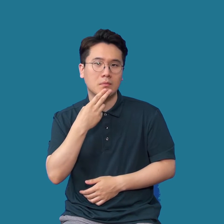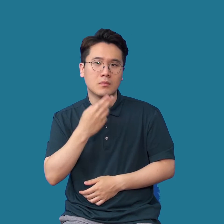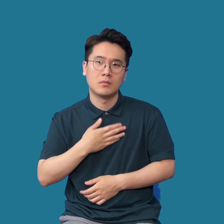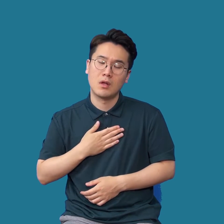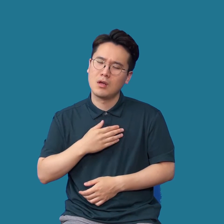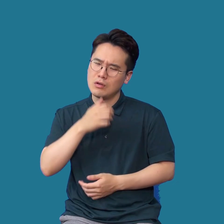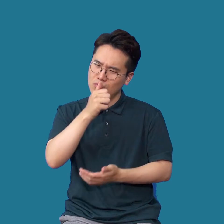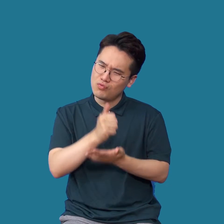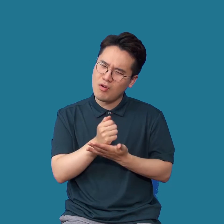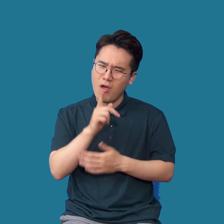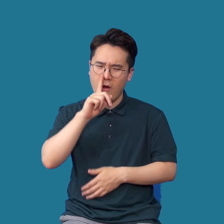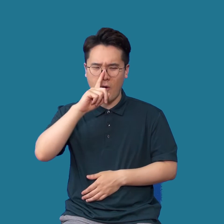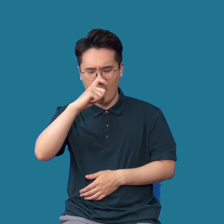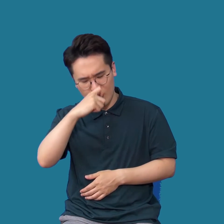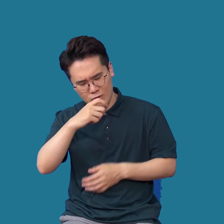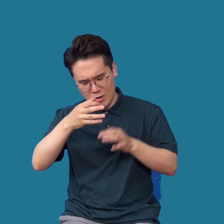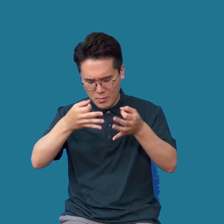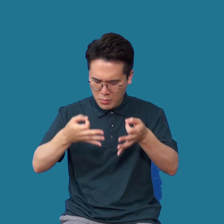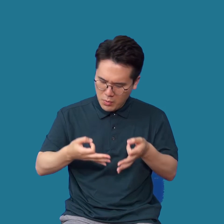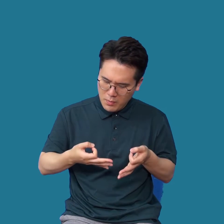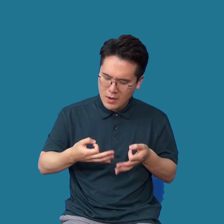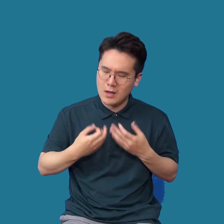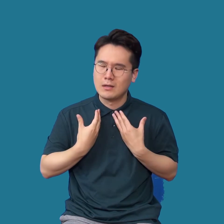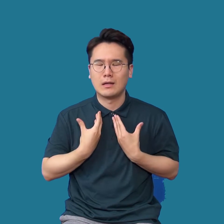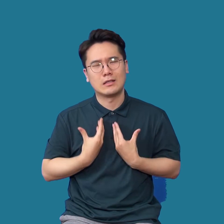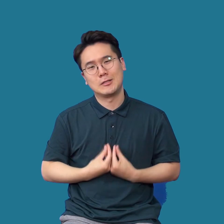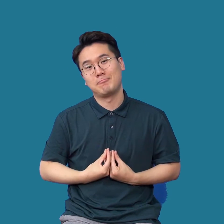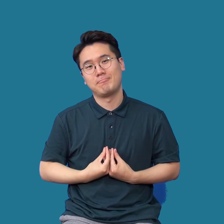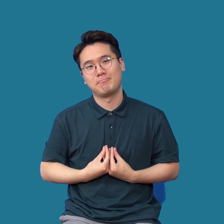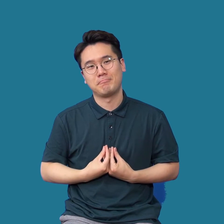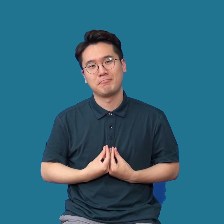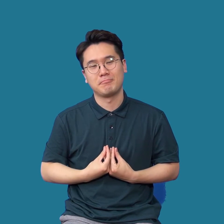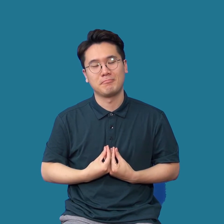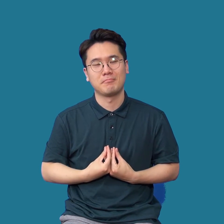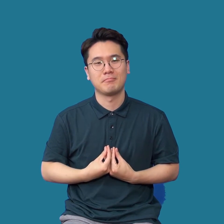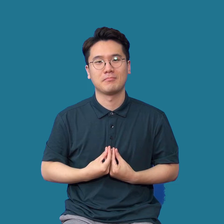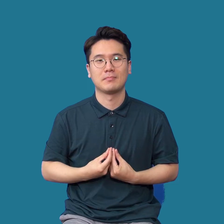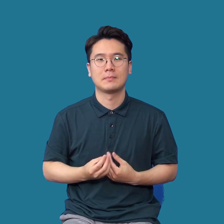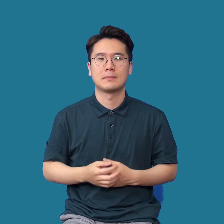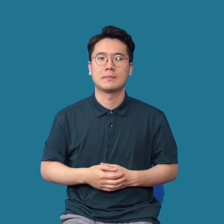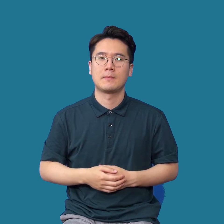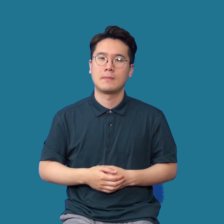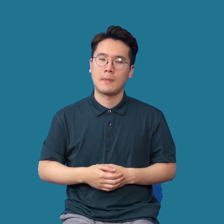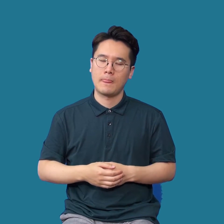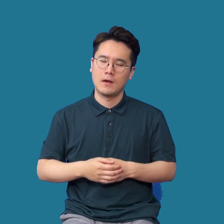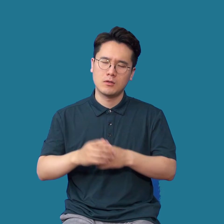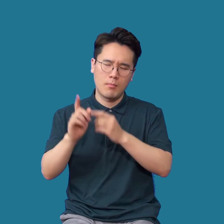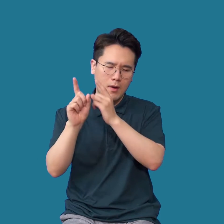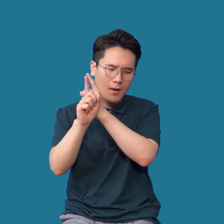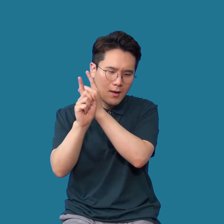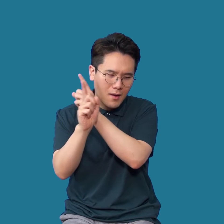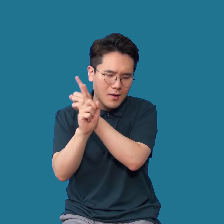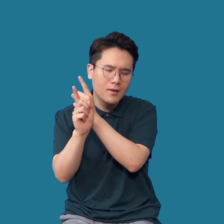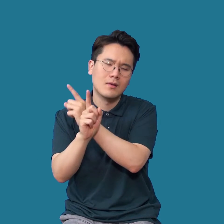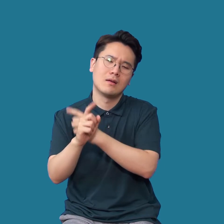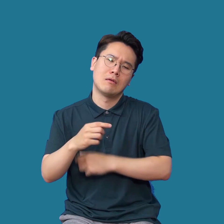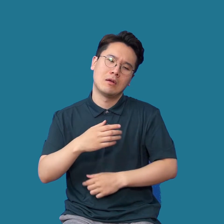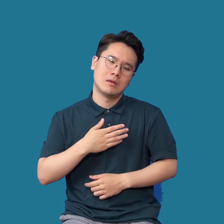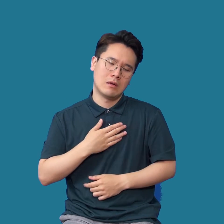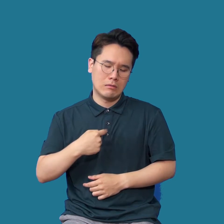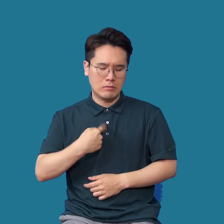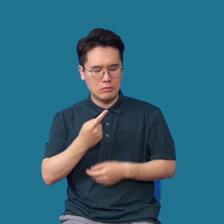낙심이 되고 도무지 자기를 받아들일 수가 없었습니다. 그래서 매일같이 자기를